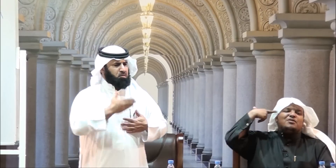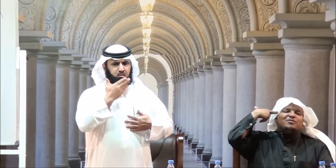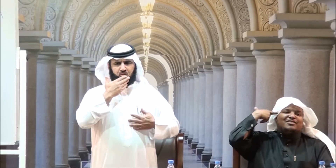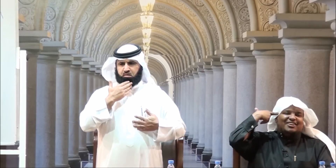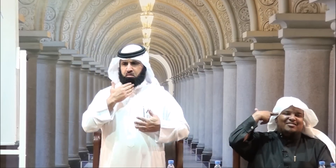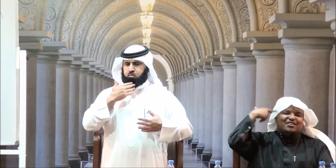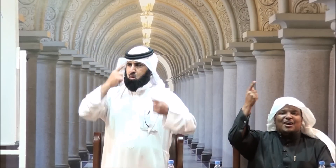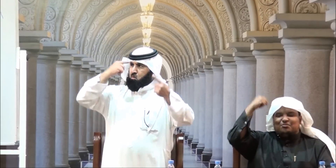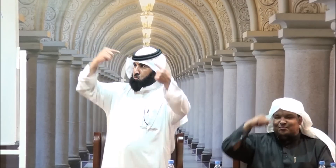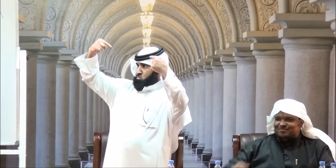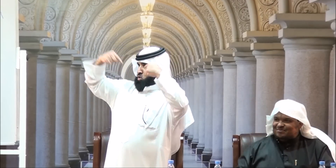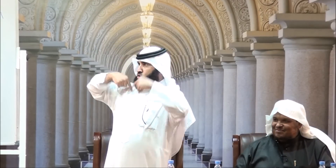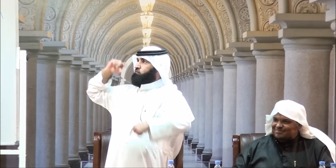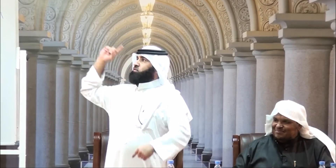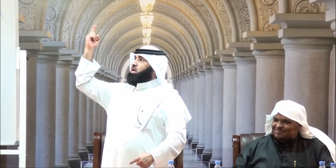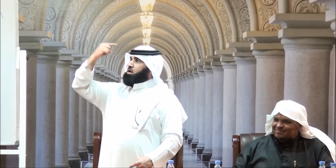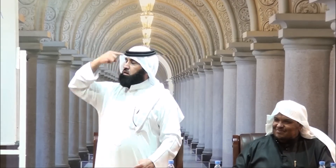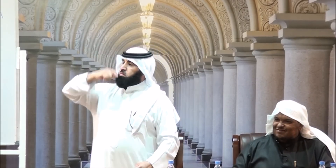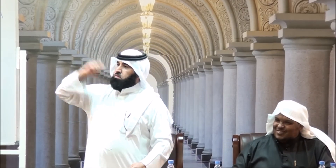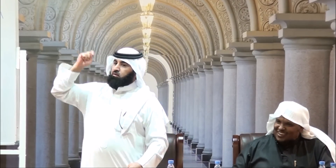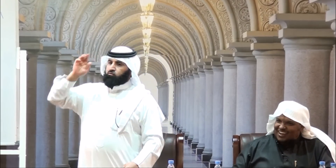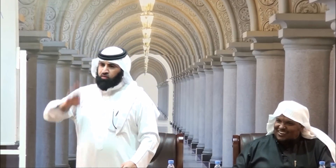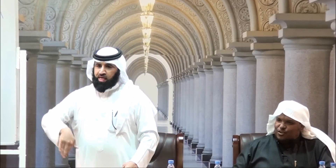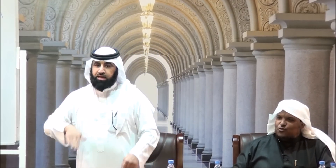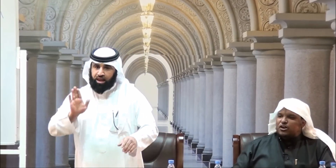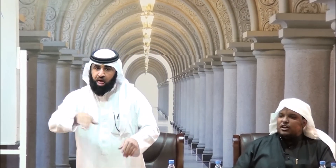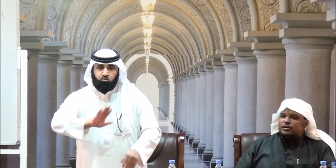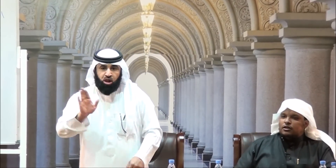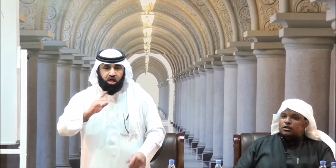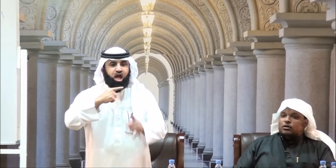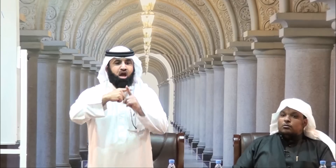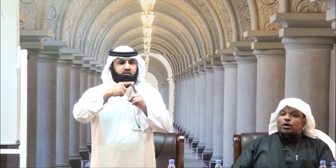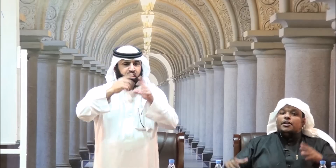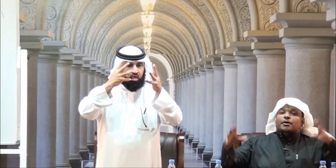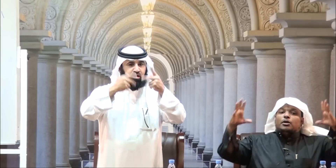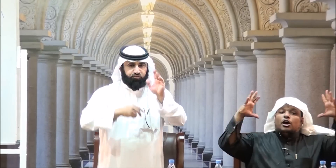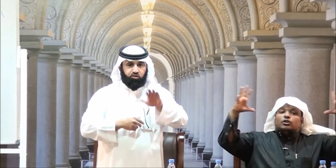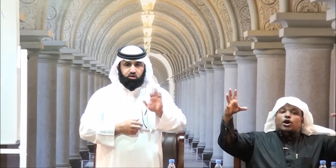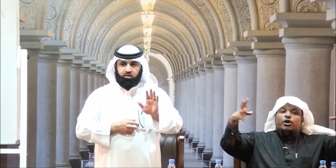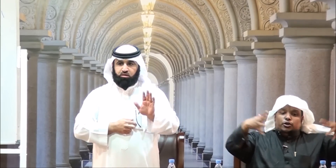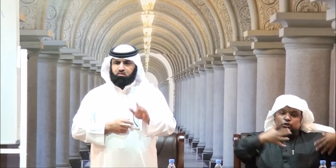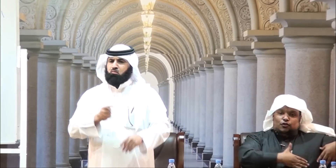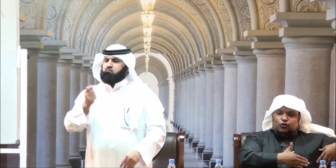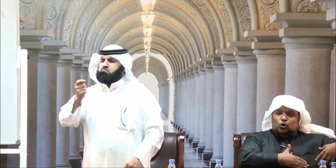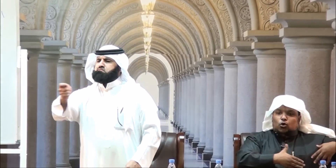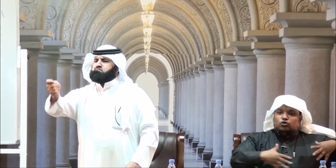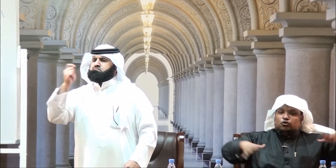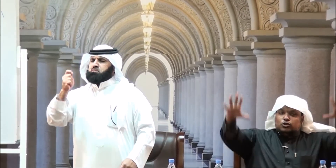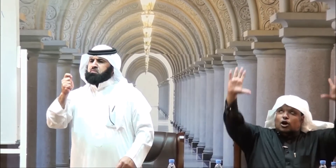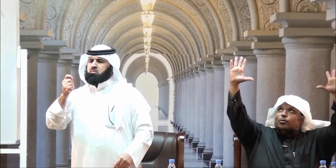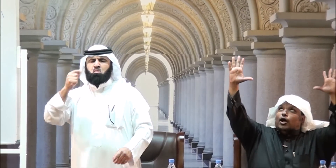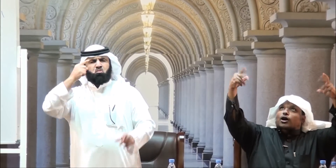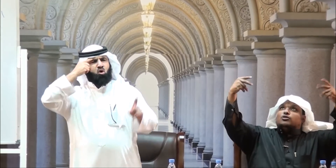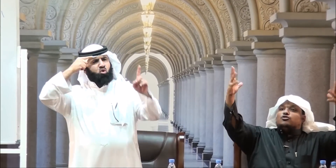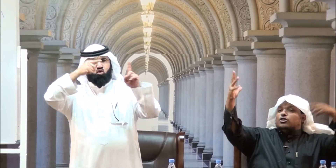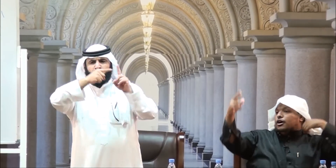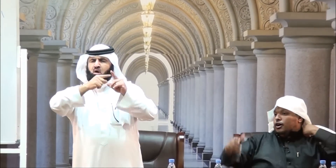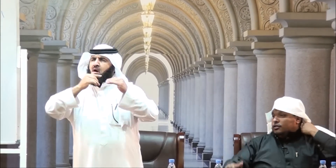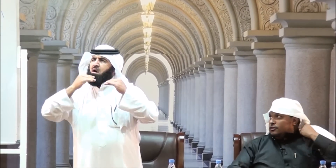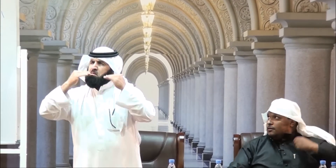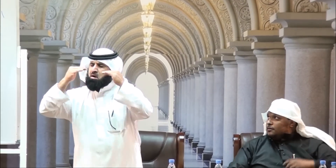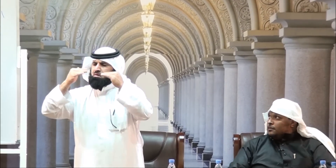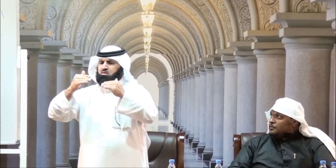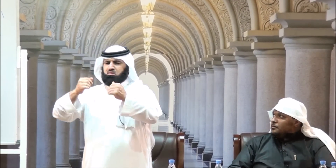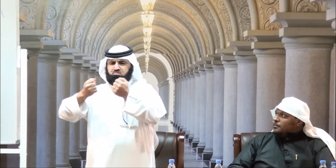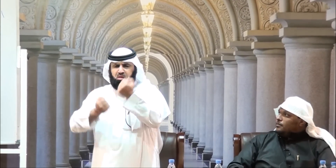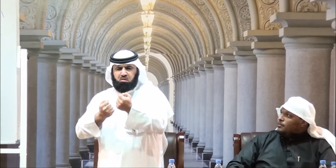كثير منهم ينتحر في الغرب. صح؟ كفار. مع أنه ملياردير عنده فلوس وعنده أبراج